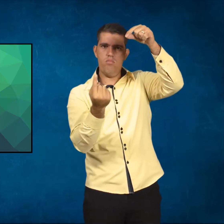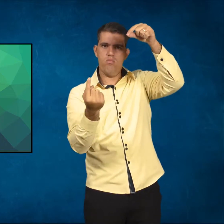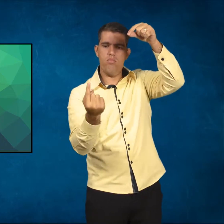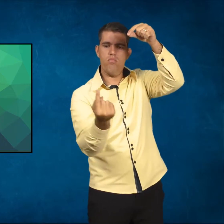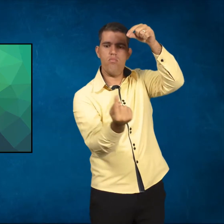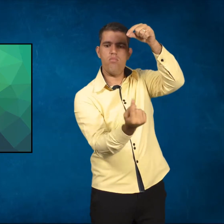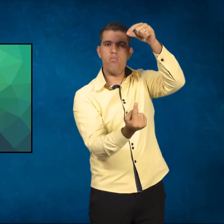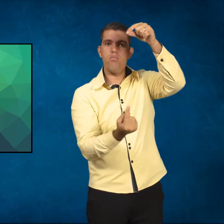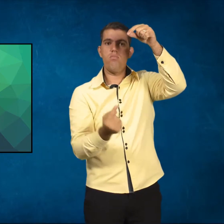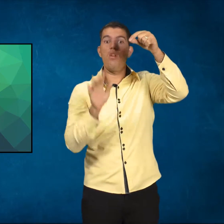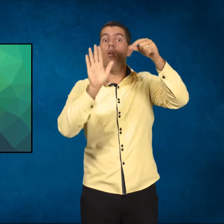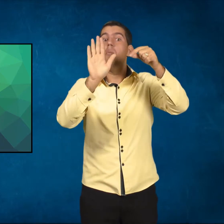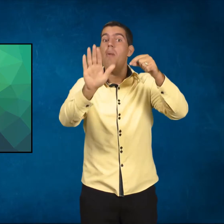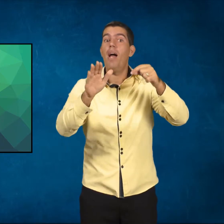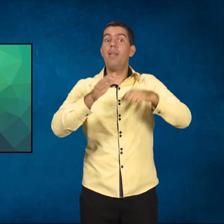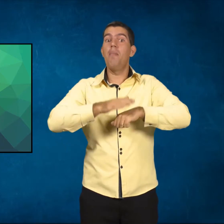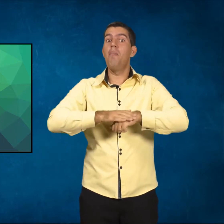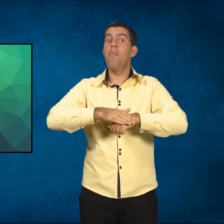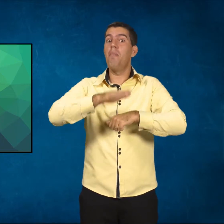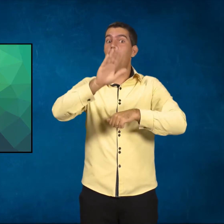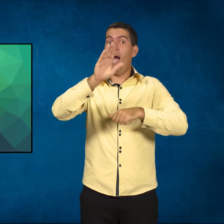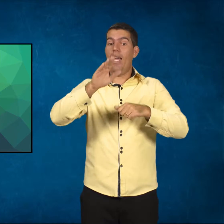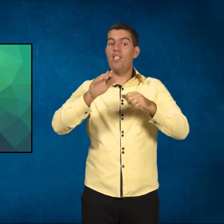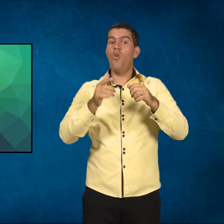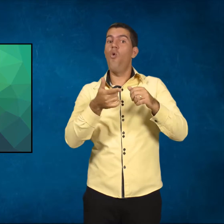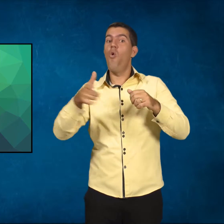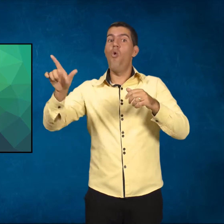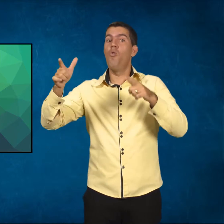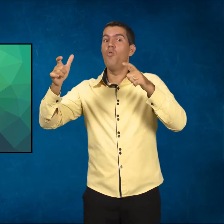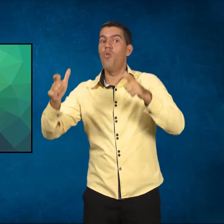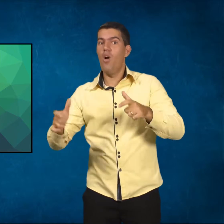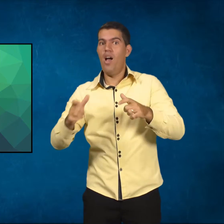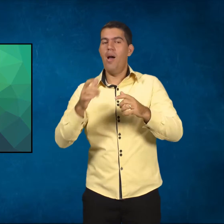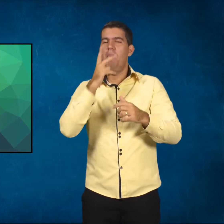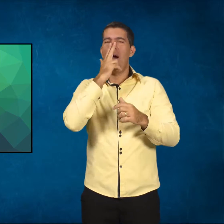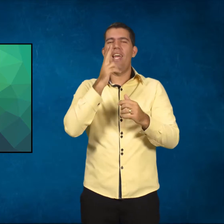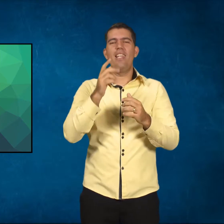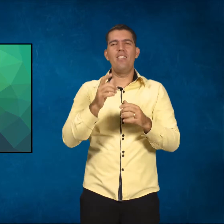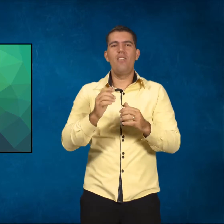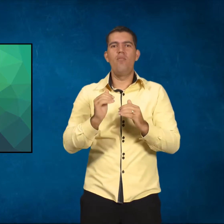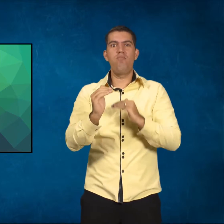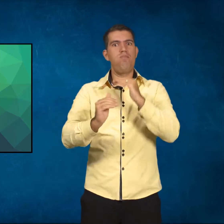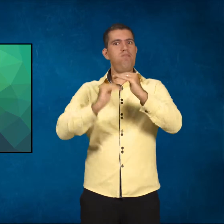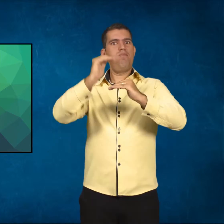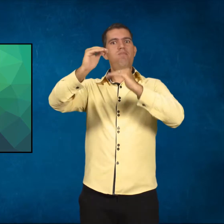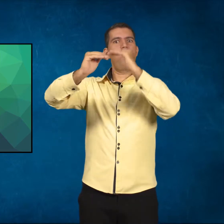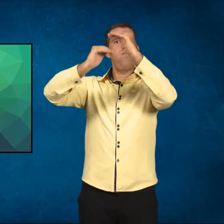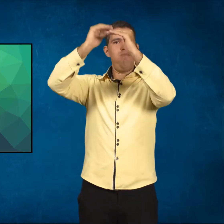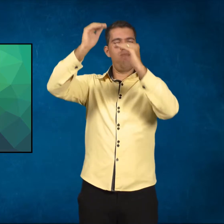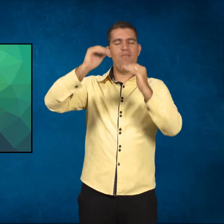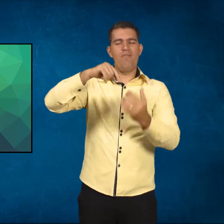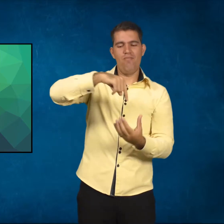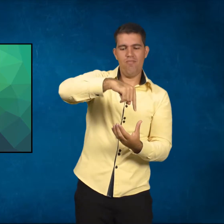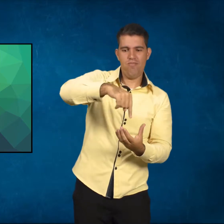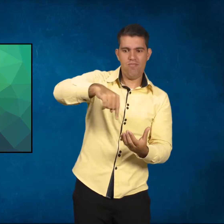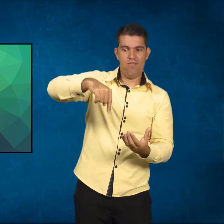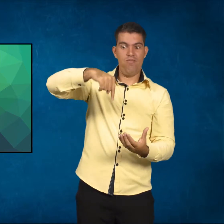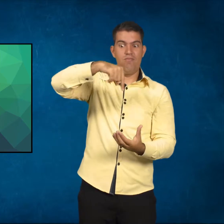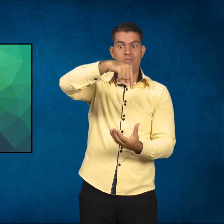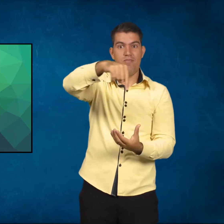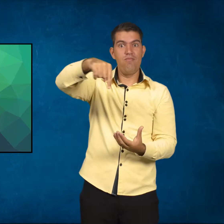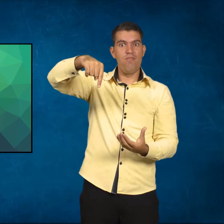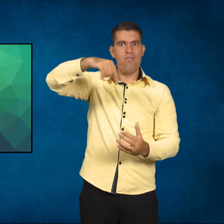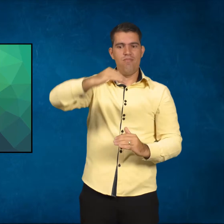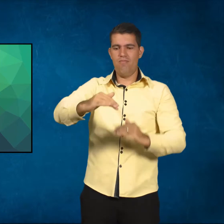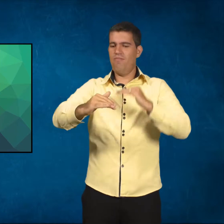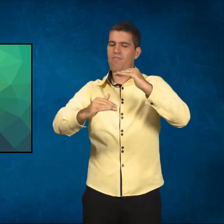ela, simultaneamente, ela vai avançando para um nível superior. Então, Vygotsky, o que ele diz para nós